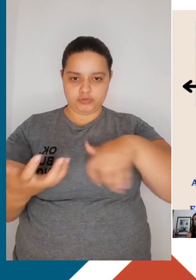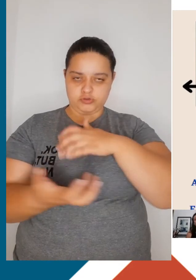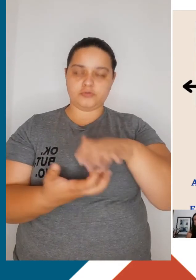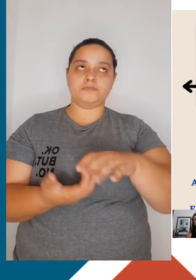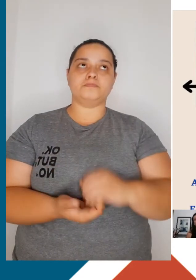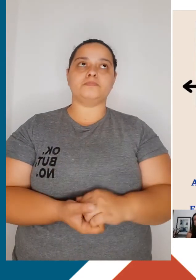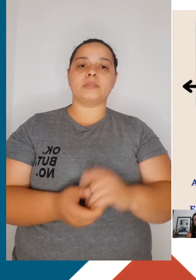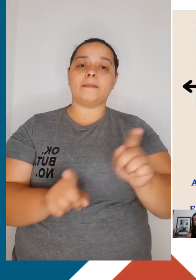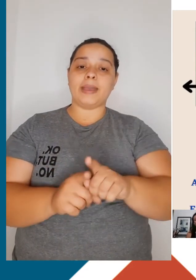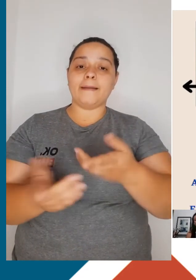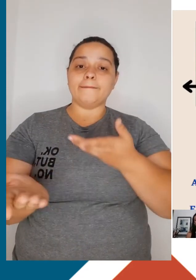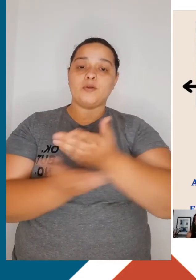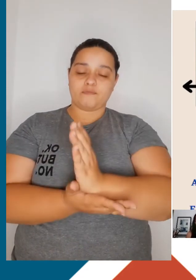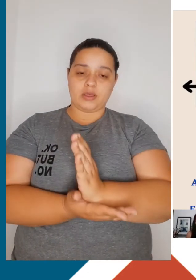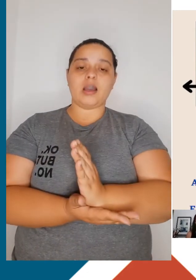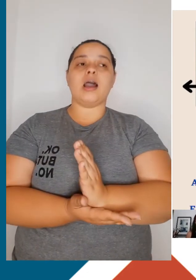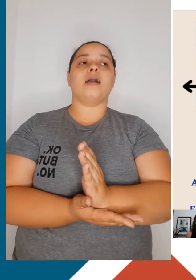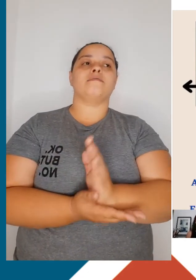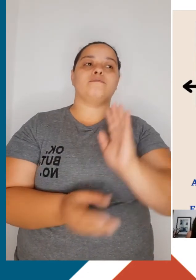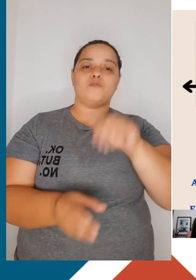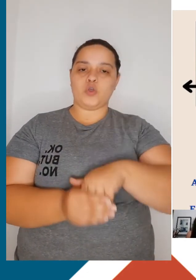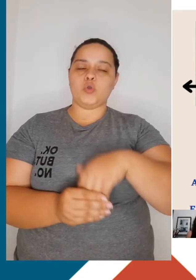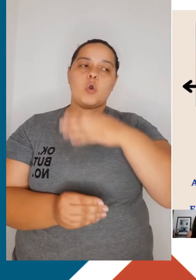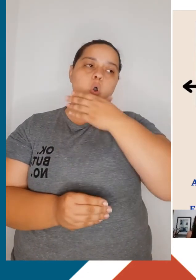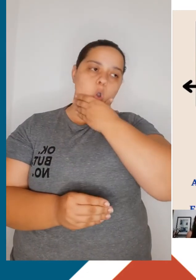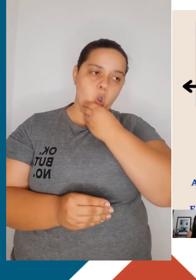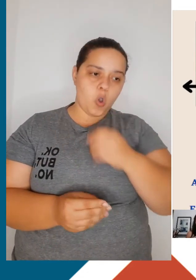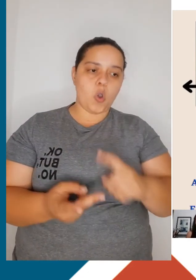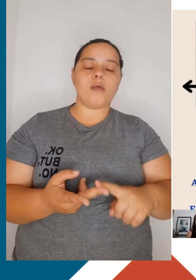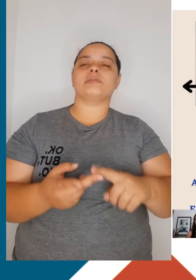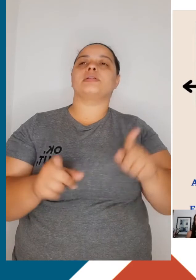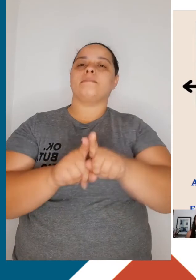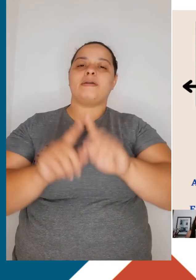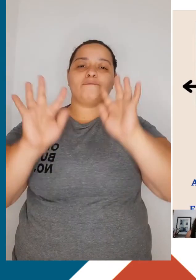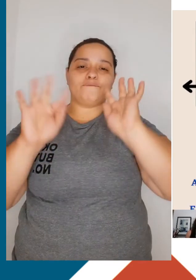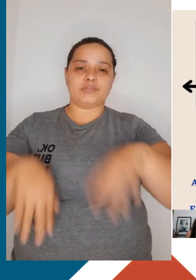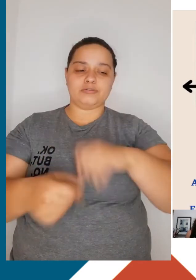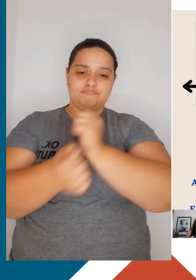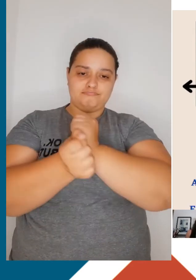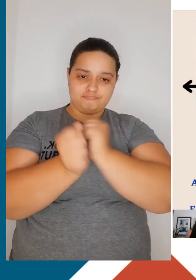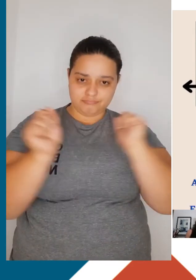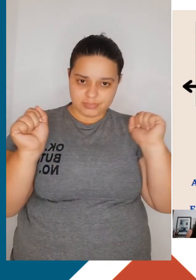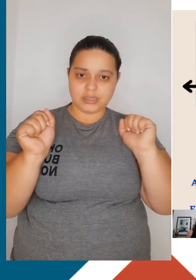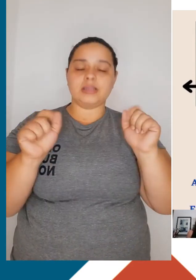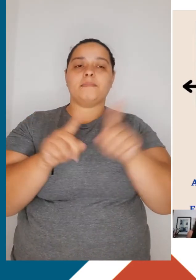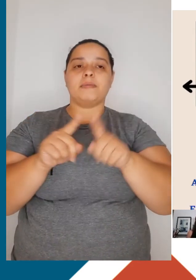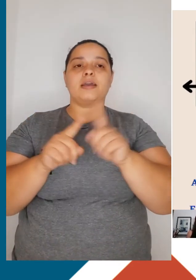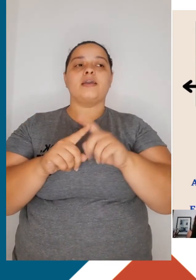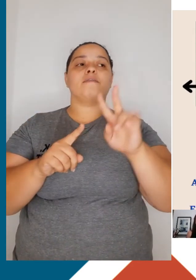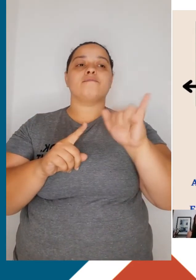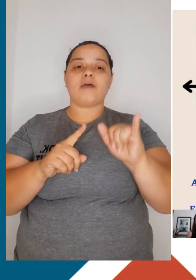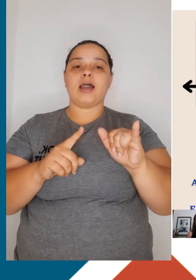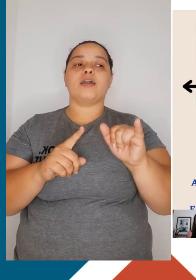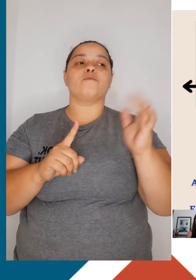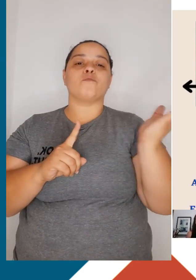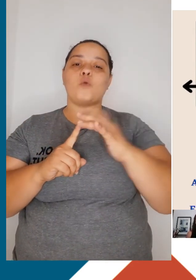ser aprovado o voto universal masculino, vai se abolir a escravidão nas colônias, o que inclusive vai influenciar o processo de